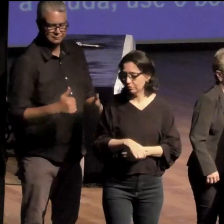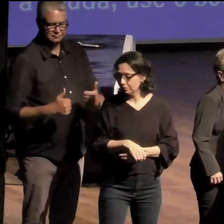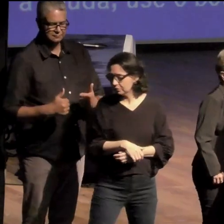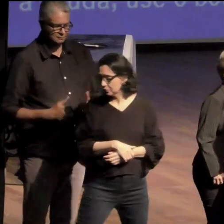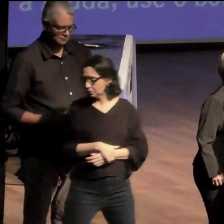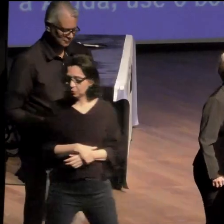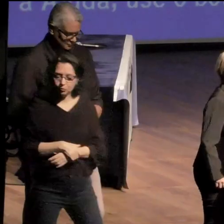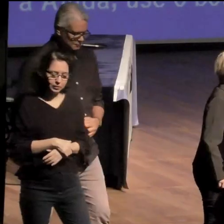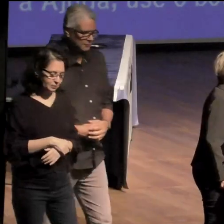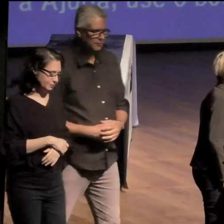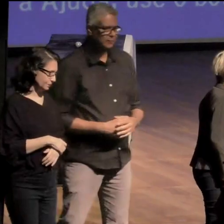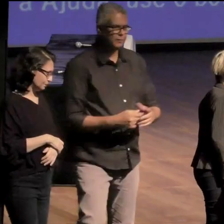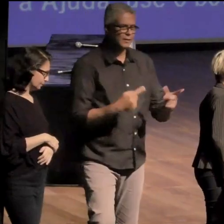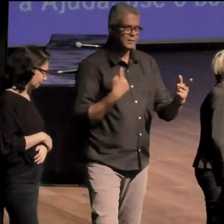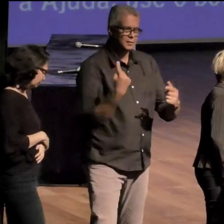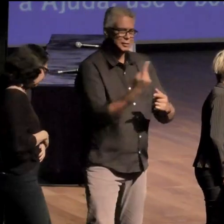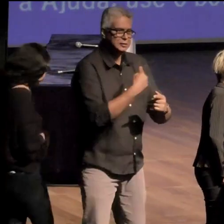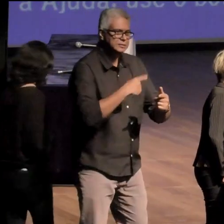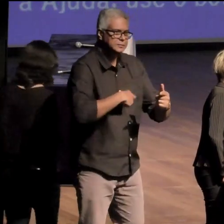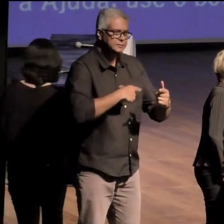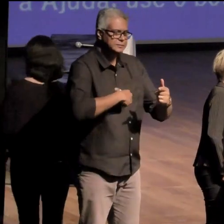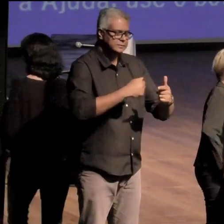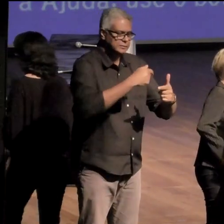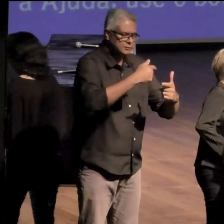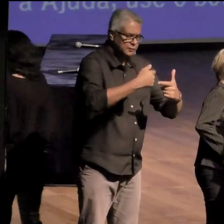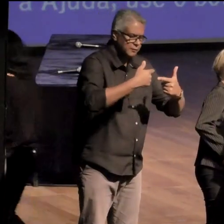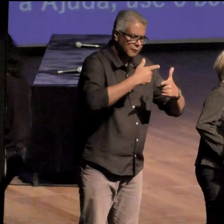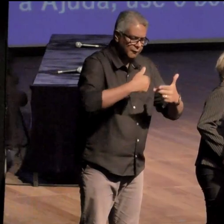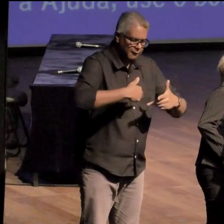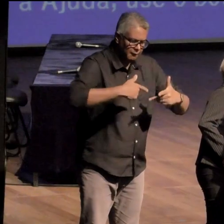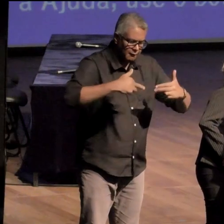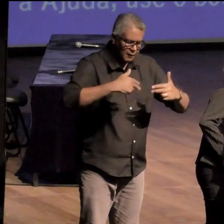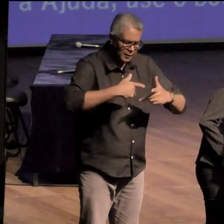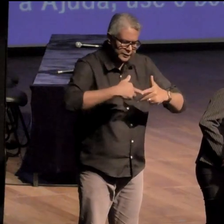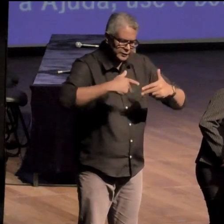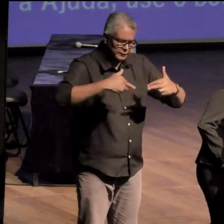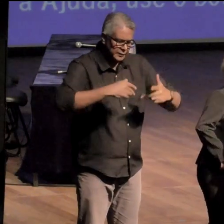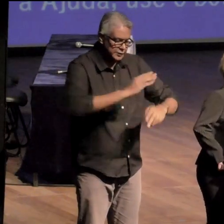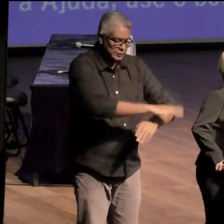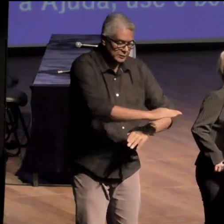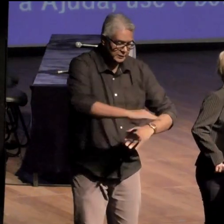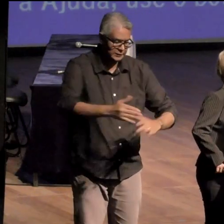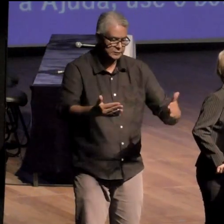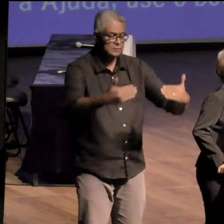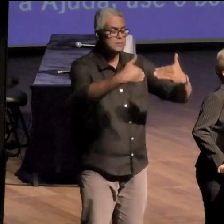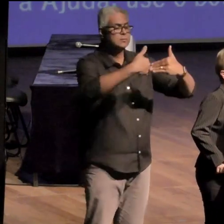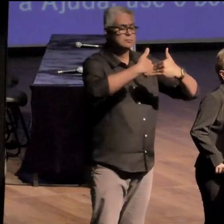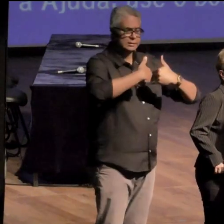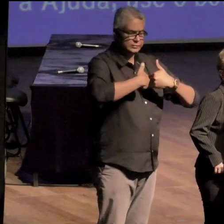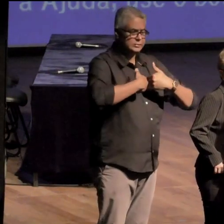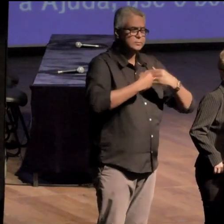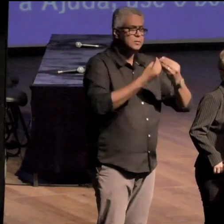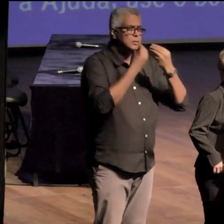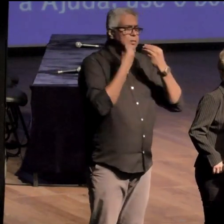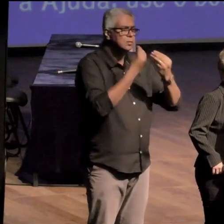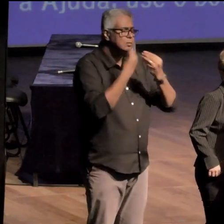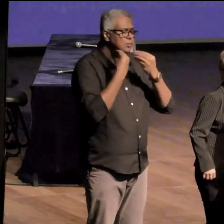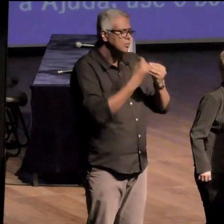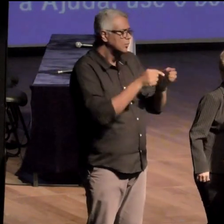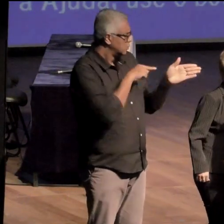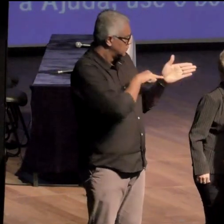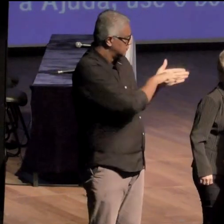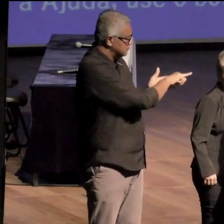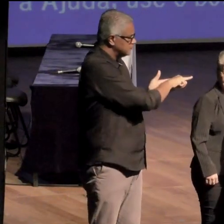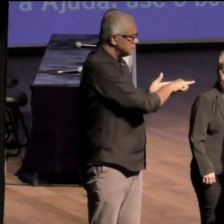alimentar como infelizmente estamos tendo um grande aumento desses casos como devemos proceder para atender essas crianças